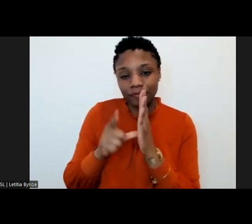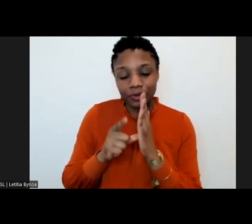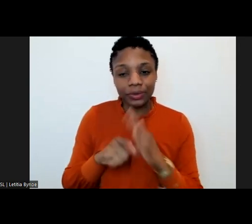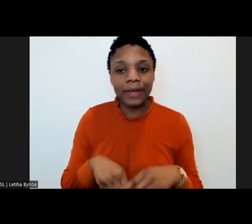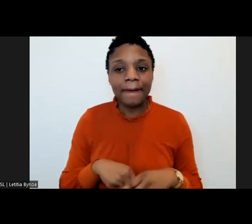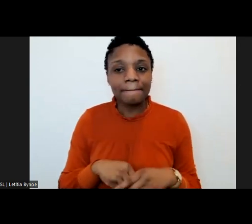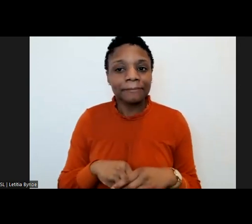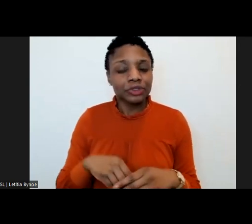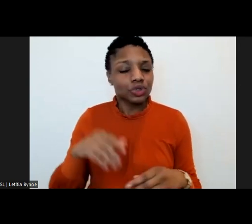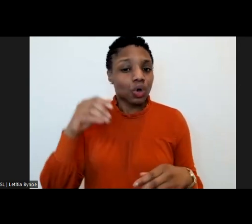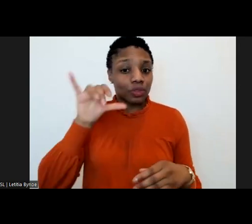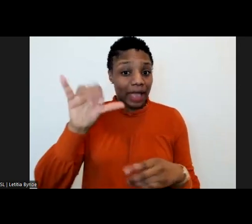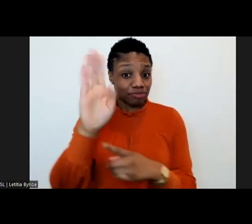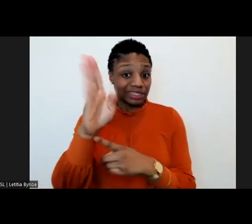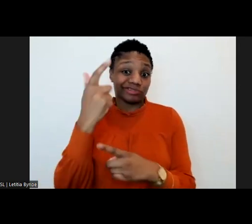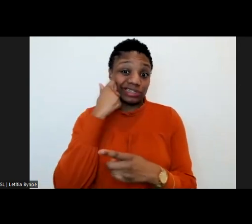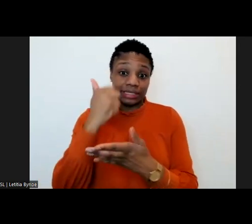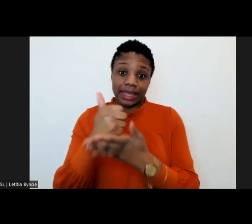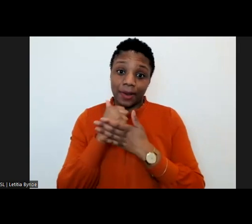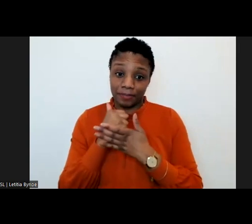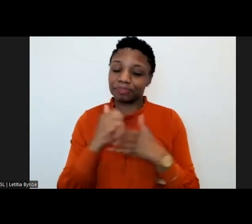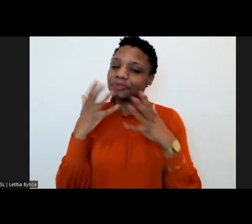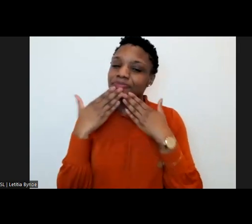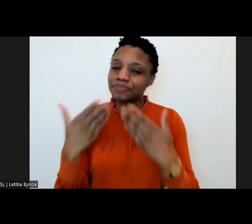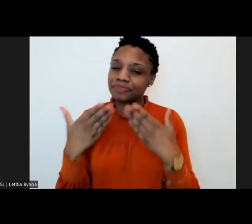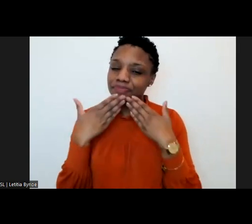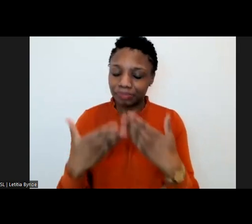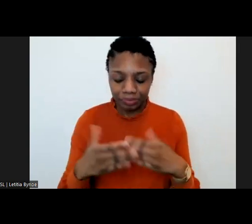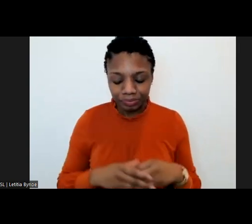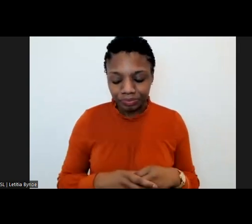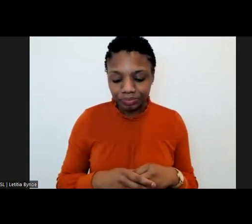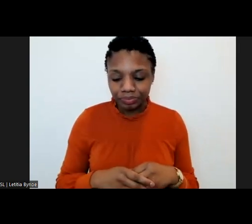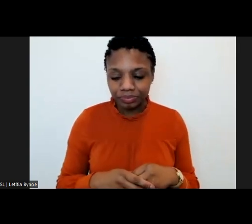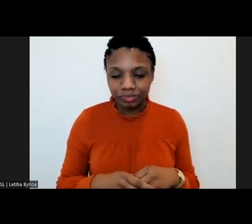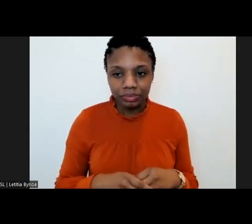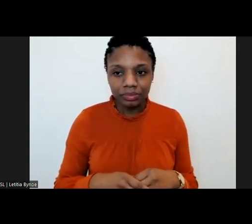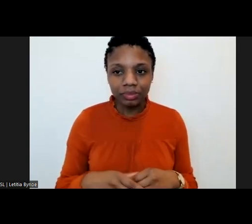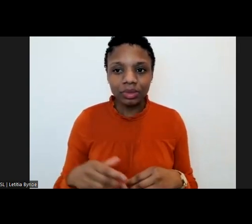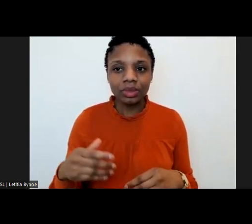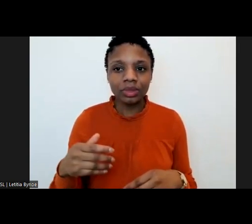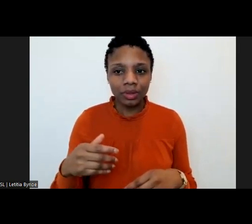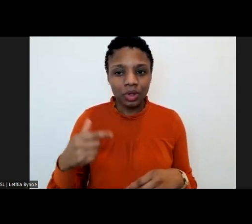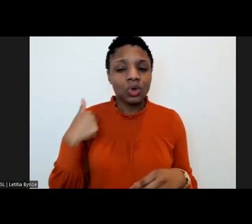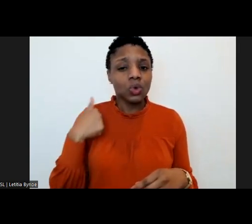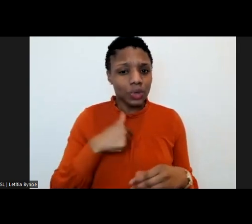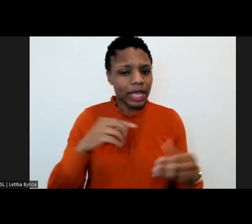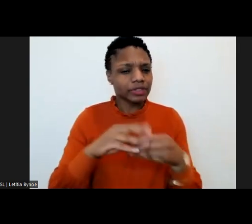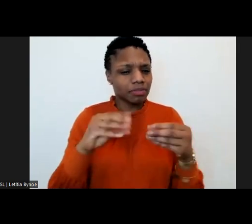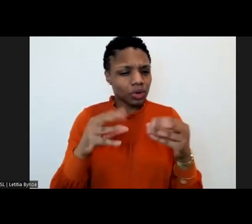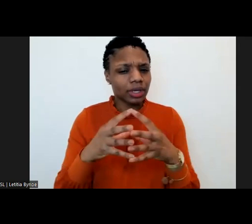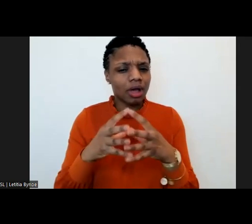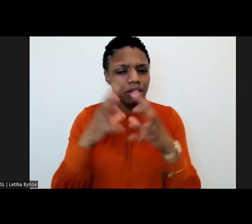Caroline eh Pero ha sido muy muy interesante Muchas